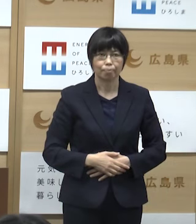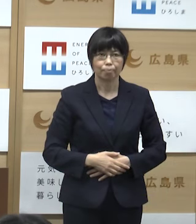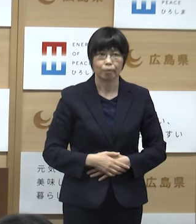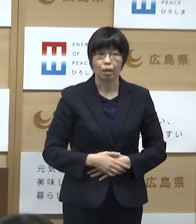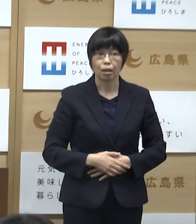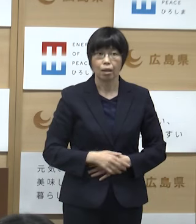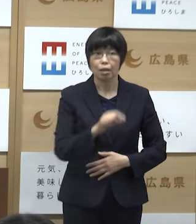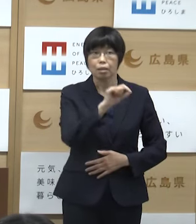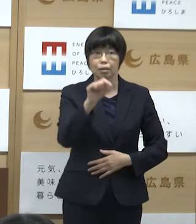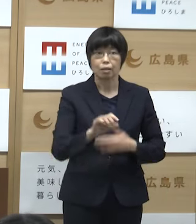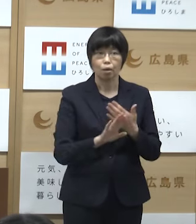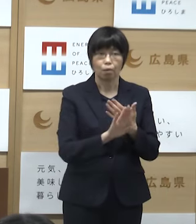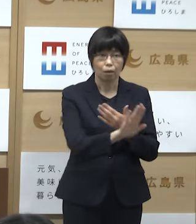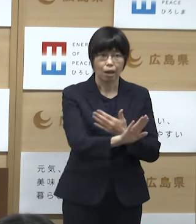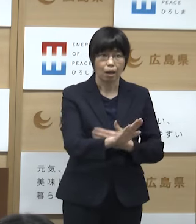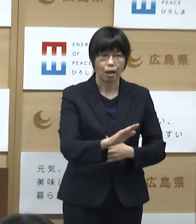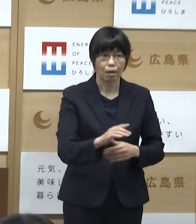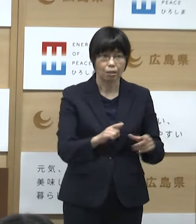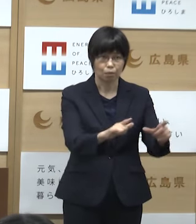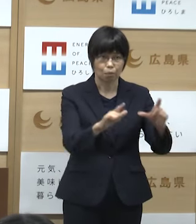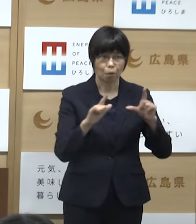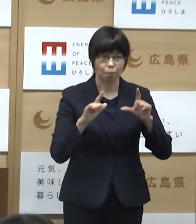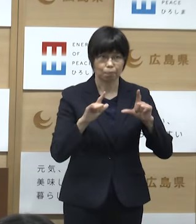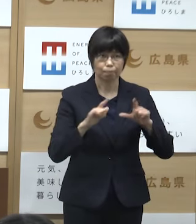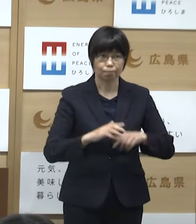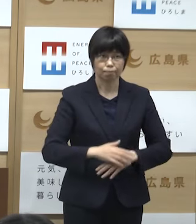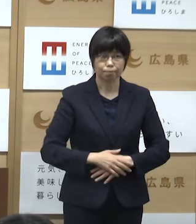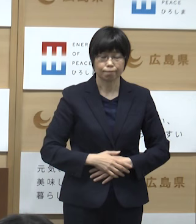その他質問いかがでしょうか。